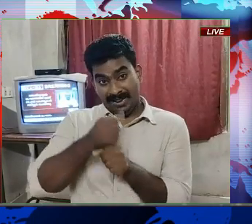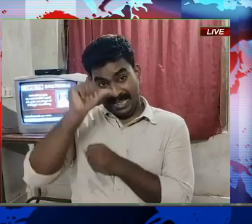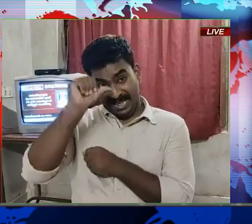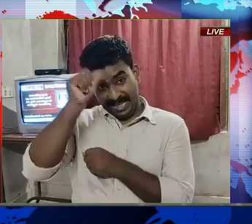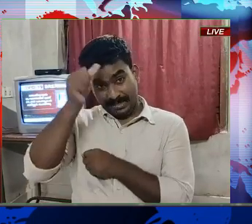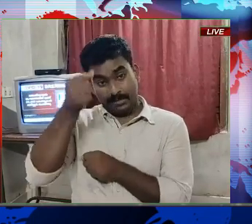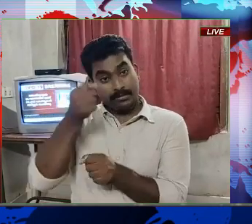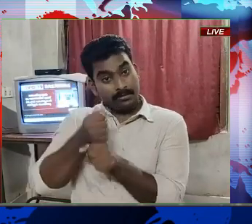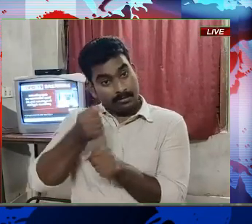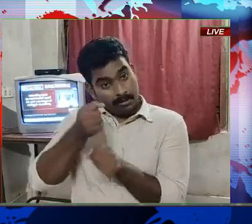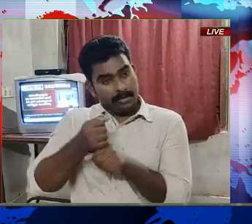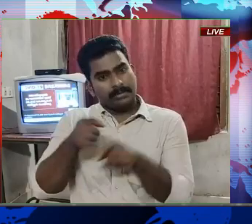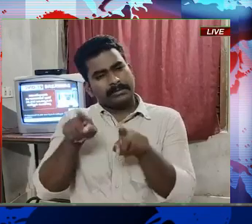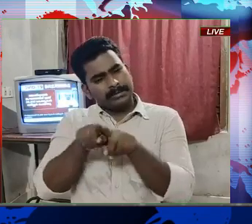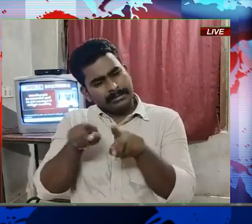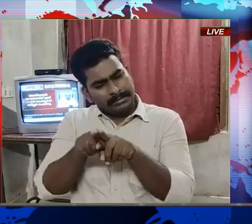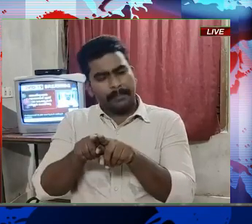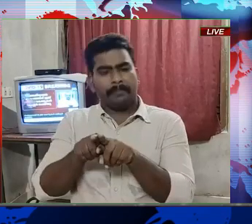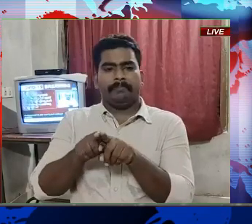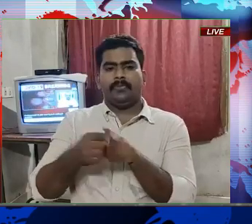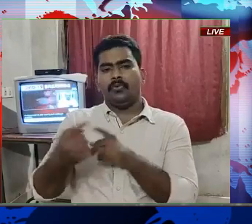അതൊരു ശരിയായ നടപടിയല്ല.